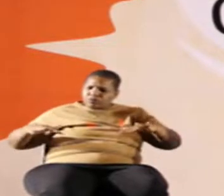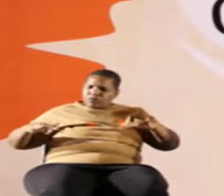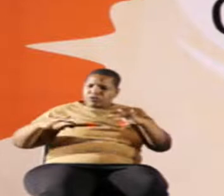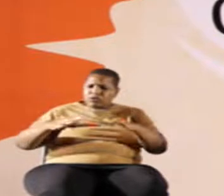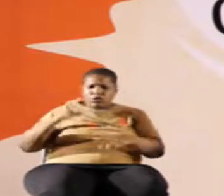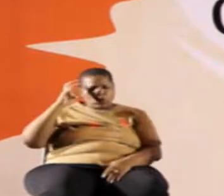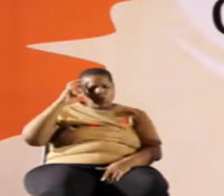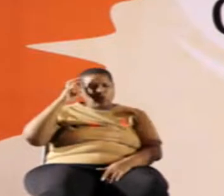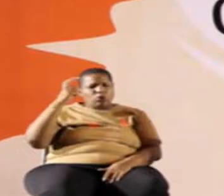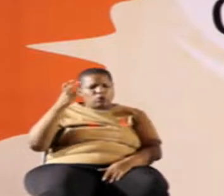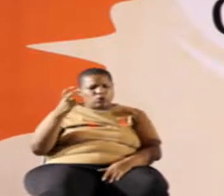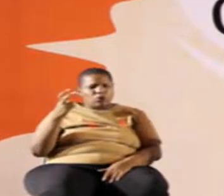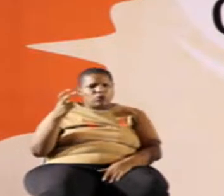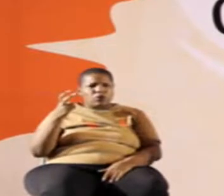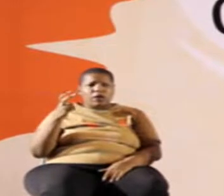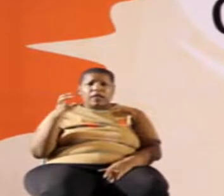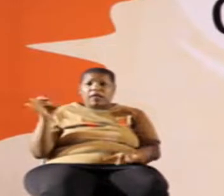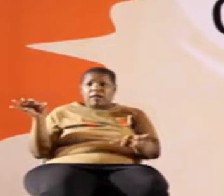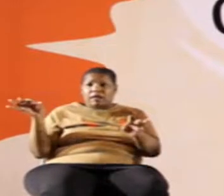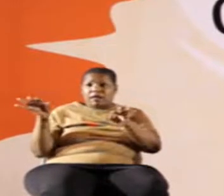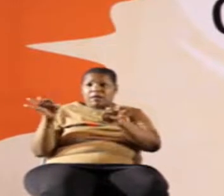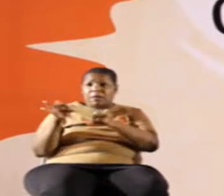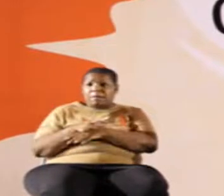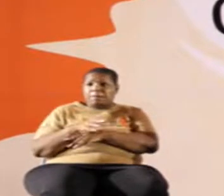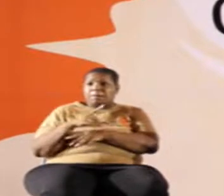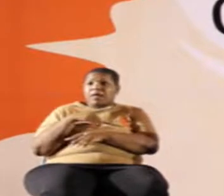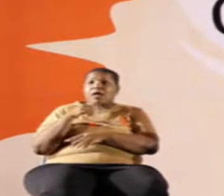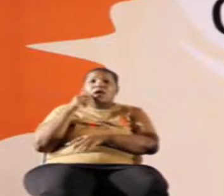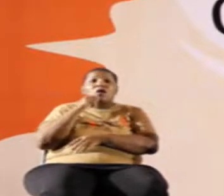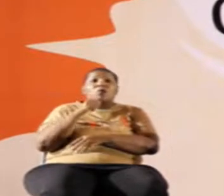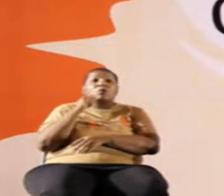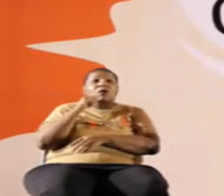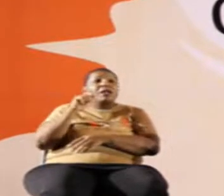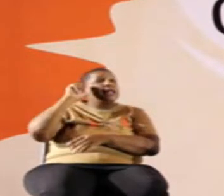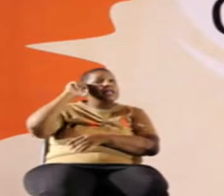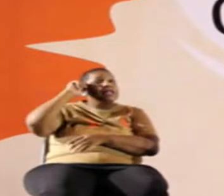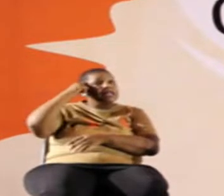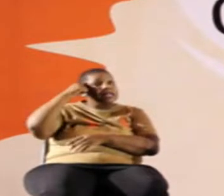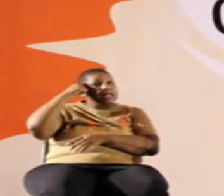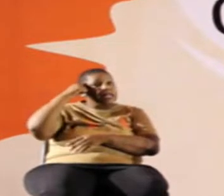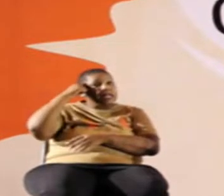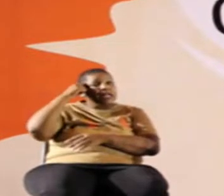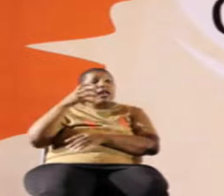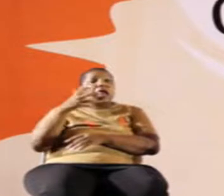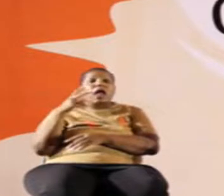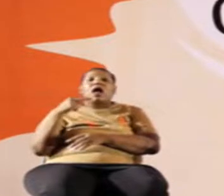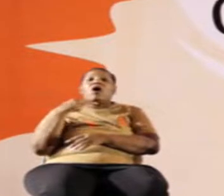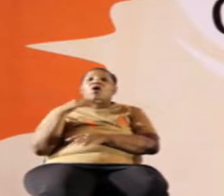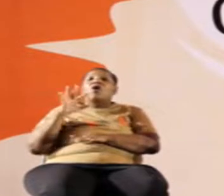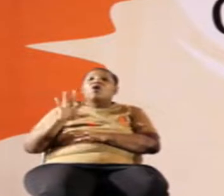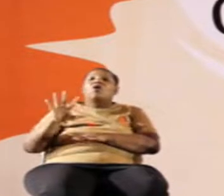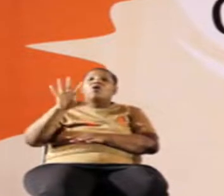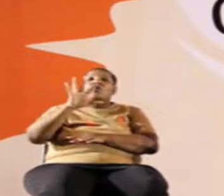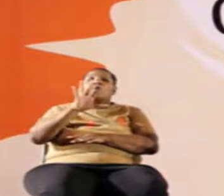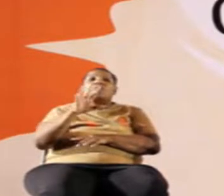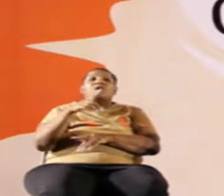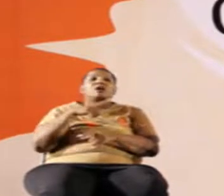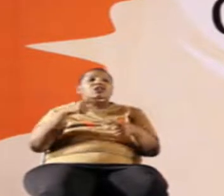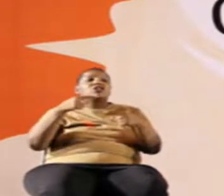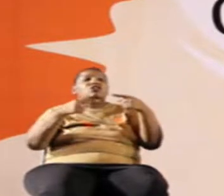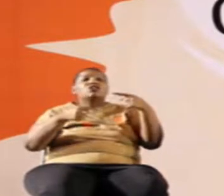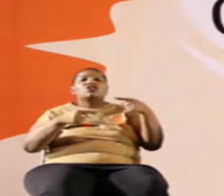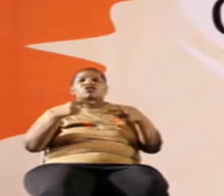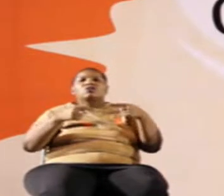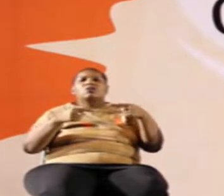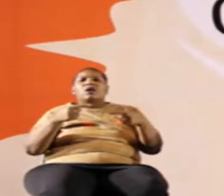cultura midiática, que acabou, que as mulheres negras terminaram ocupando, era um ambiente de disputa.